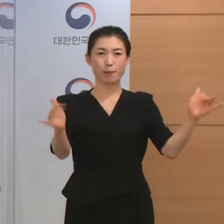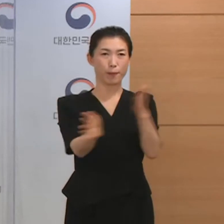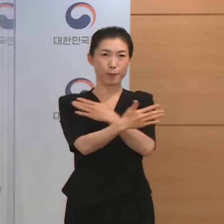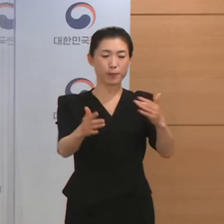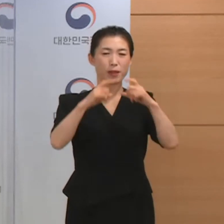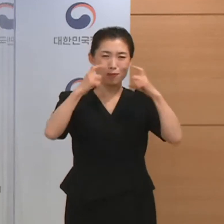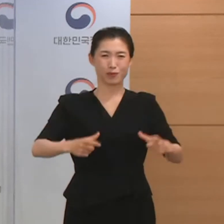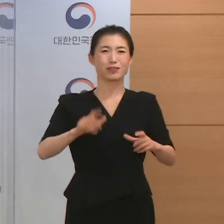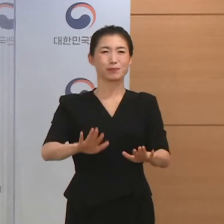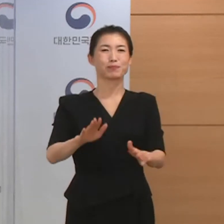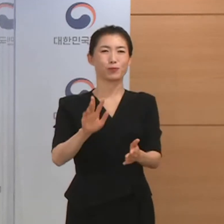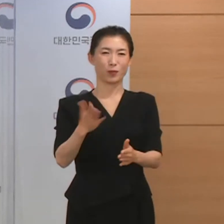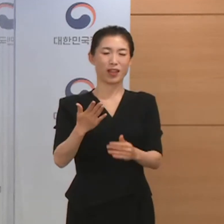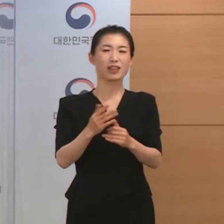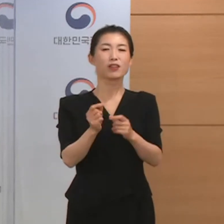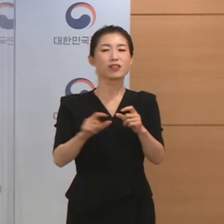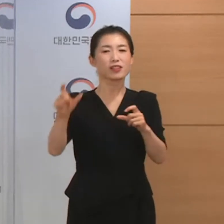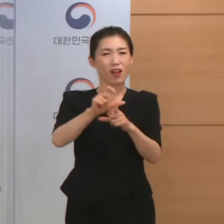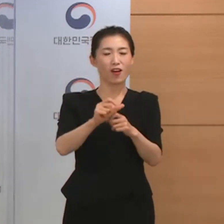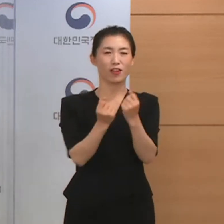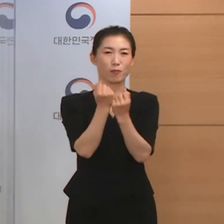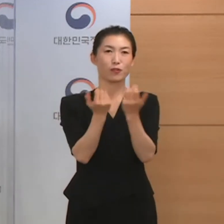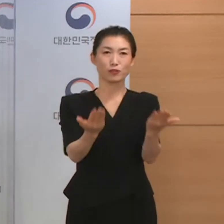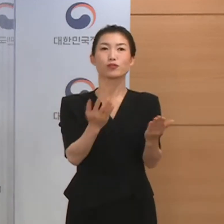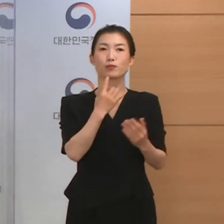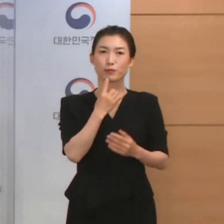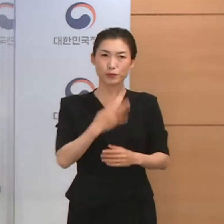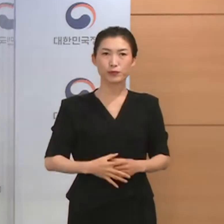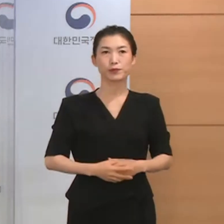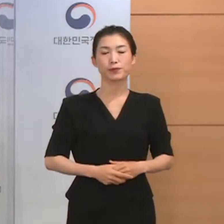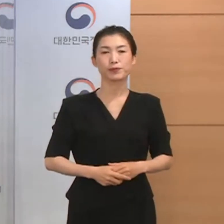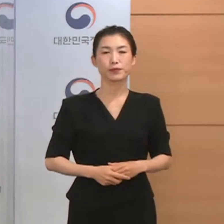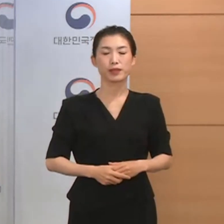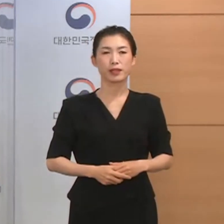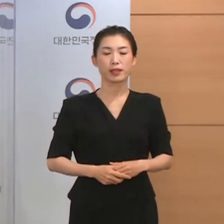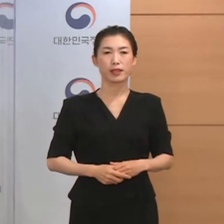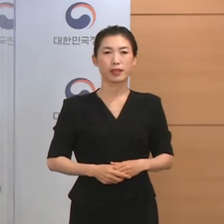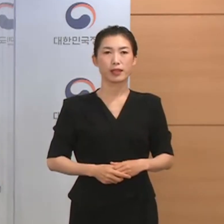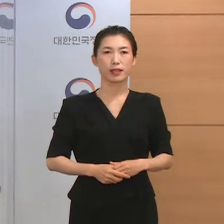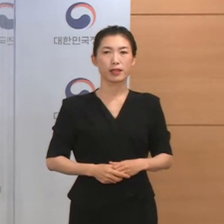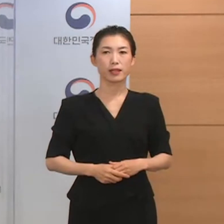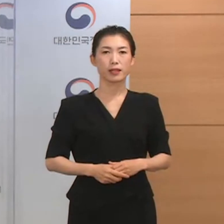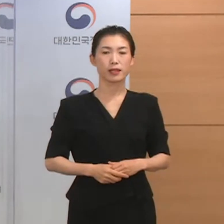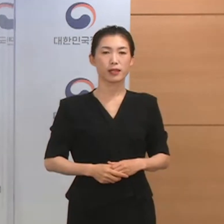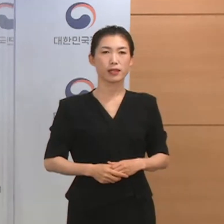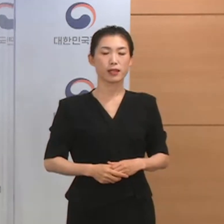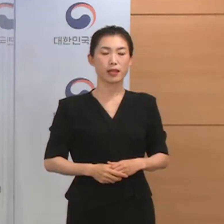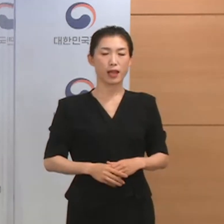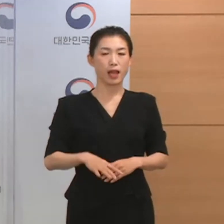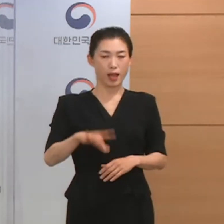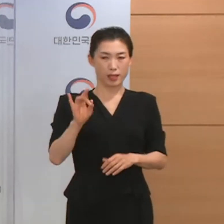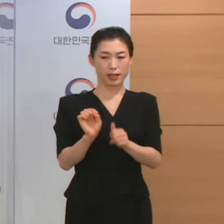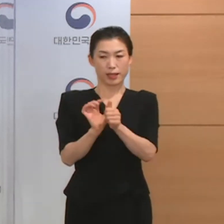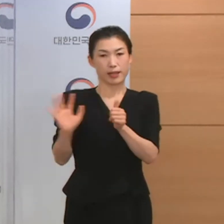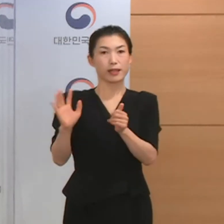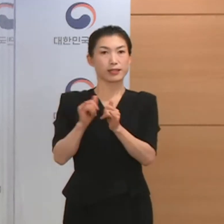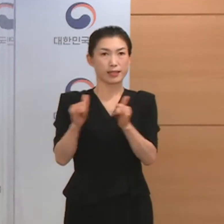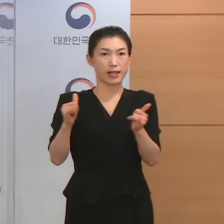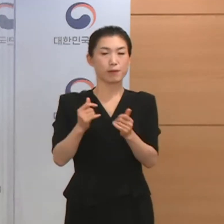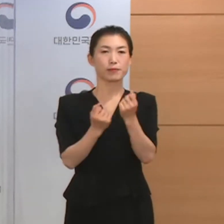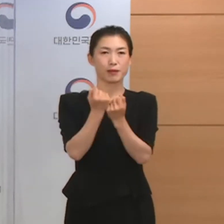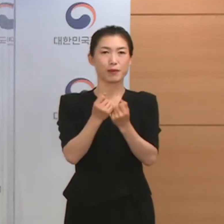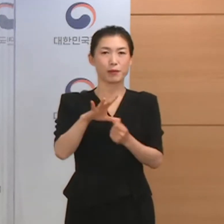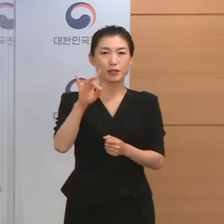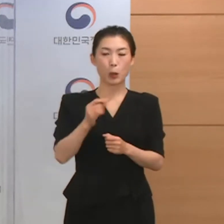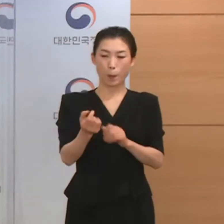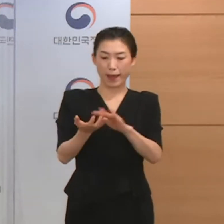이해해 주시면 되겠습니다. 네, 현장 질의 받기 전에 배석자분들에 대해서 다시 한번 안내 드리겠습니다.